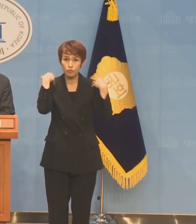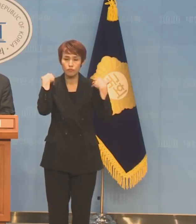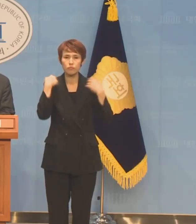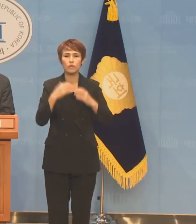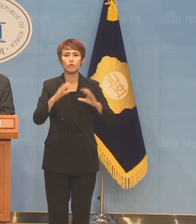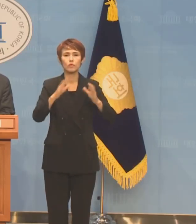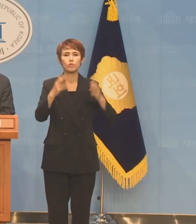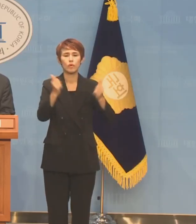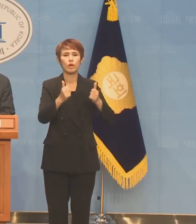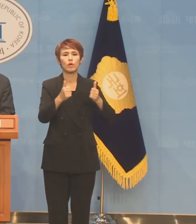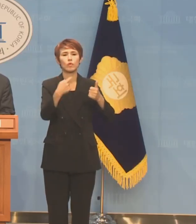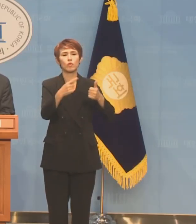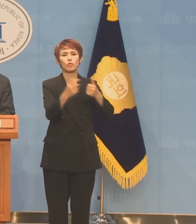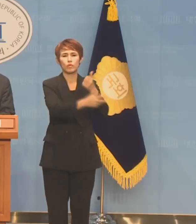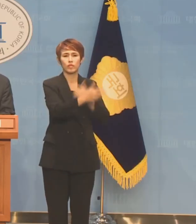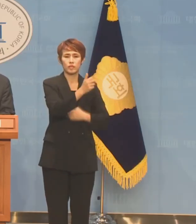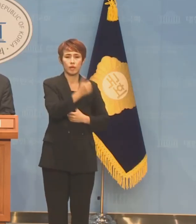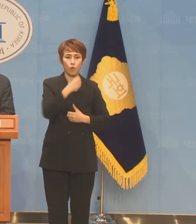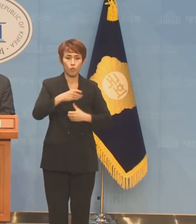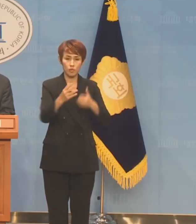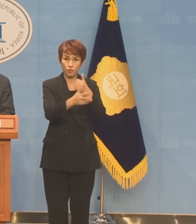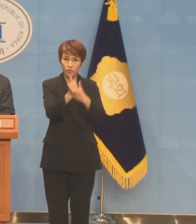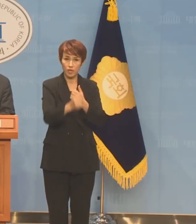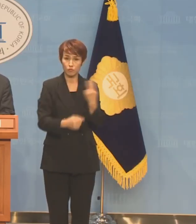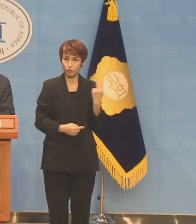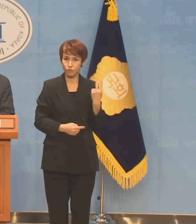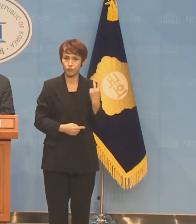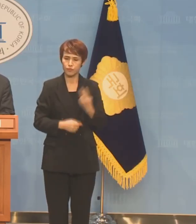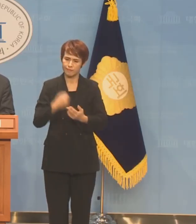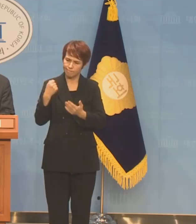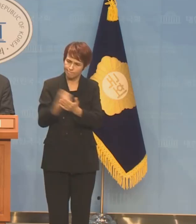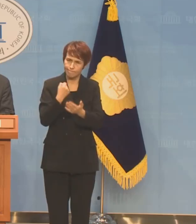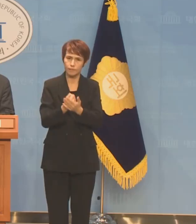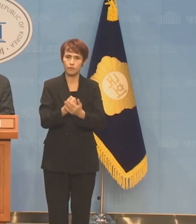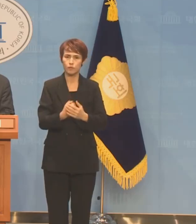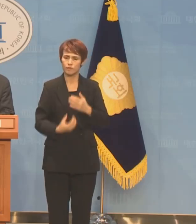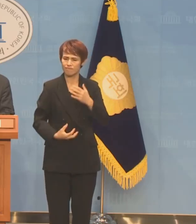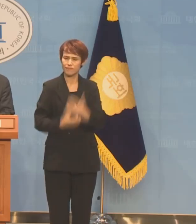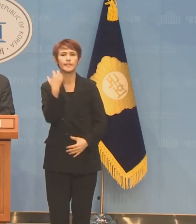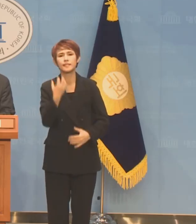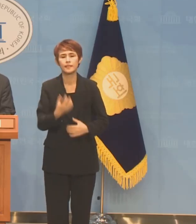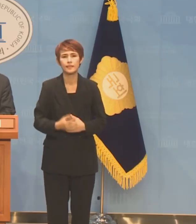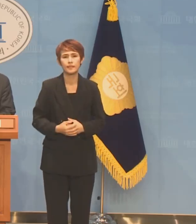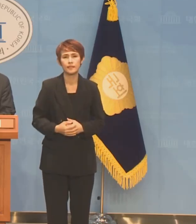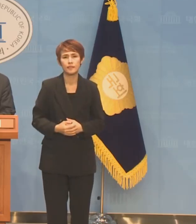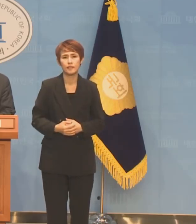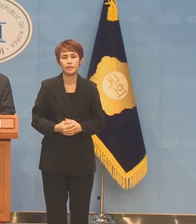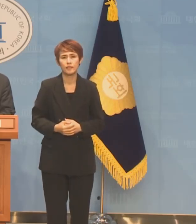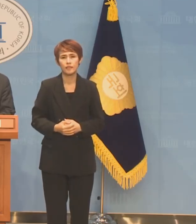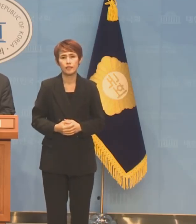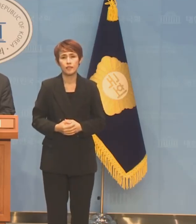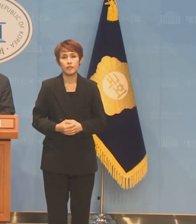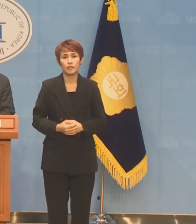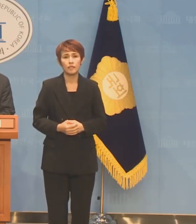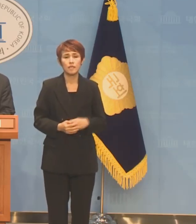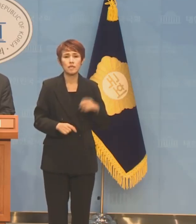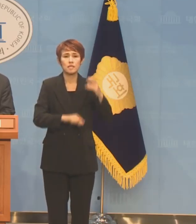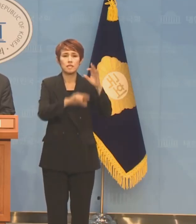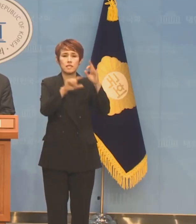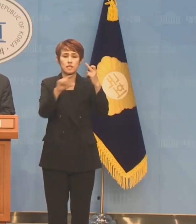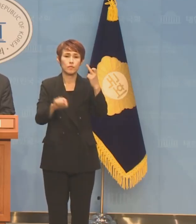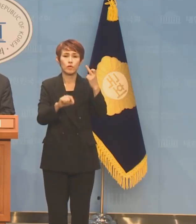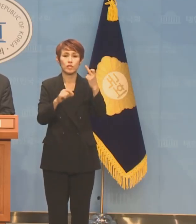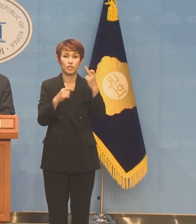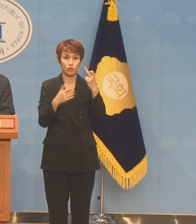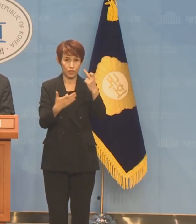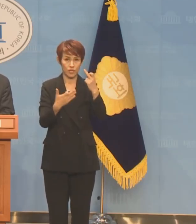교육위원장과 보건복지위원장은 깊은 유감과 분노를 표합니다. 지난 12월 19일 저희